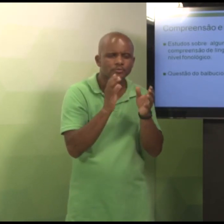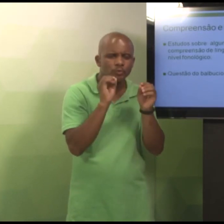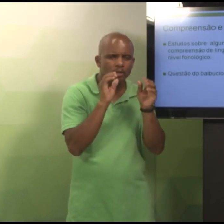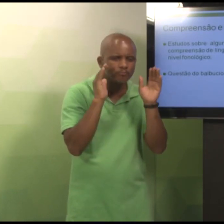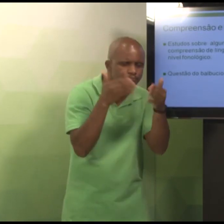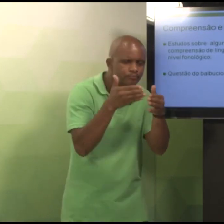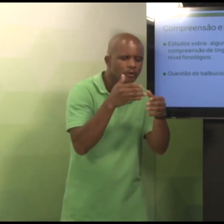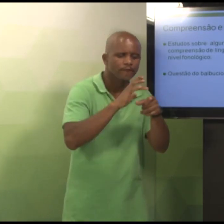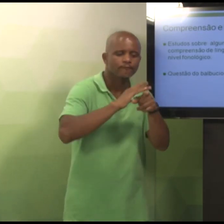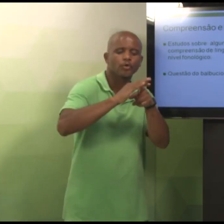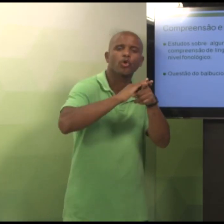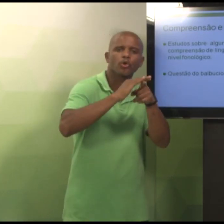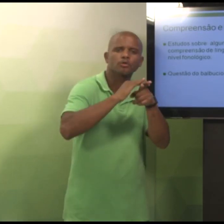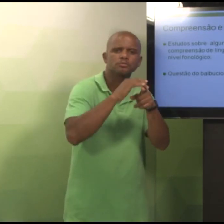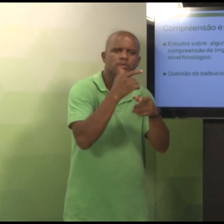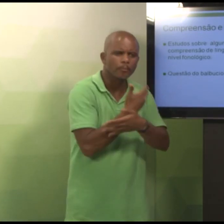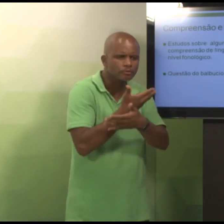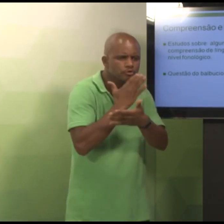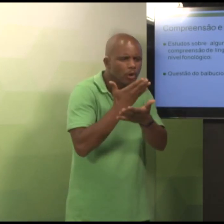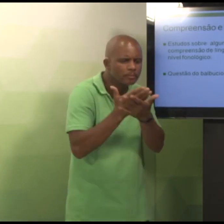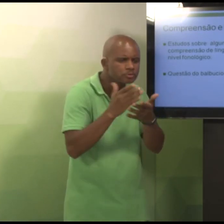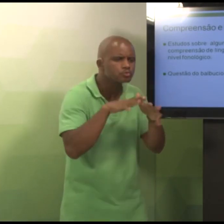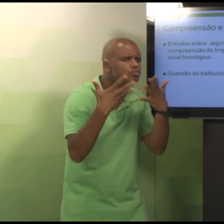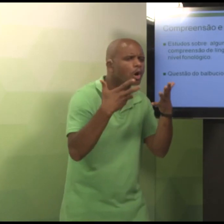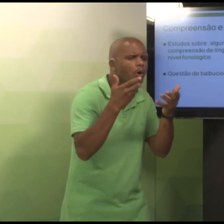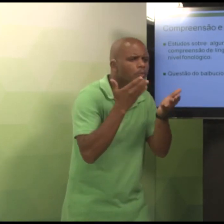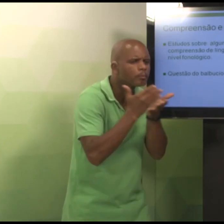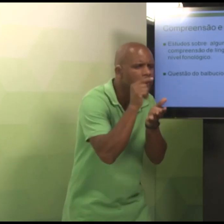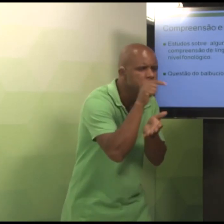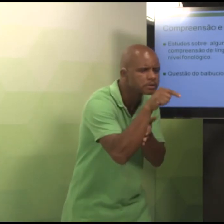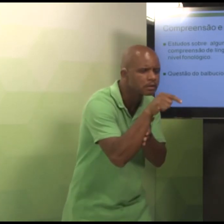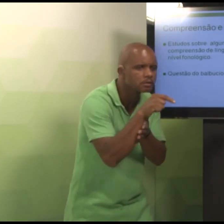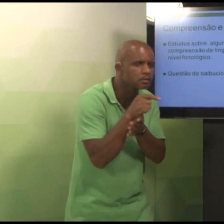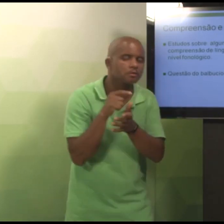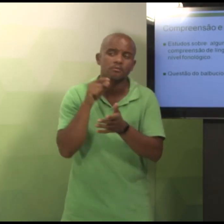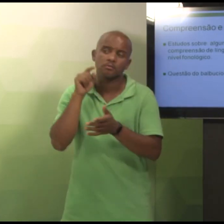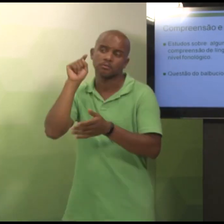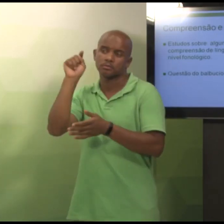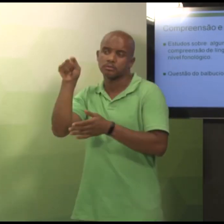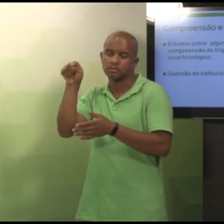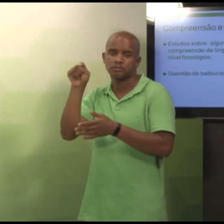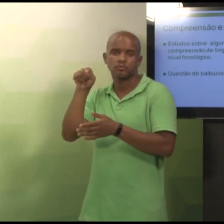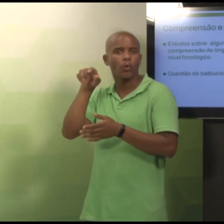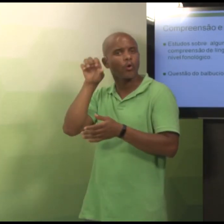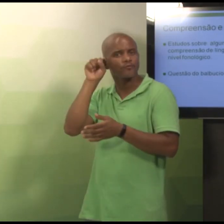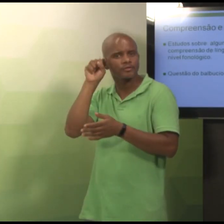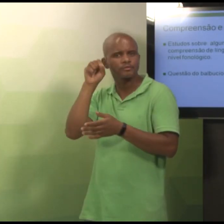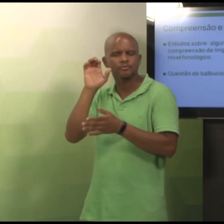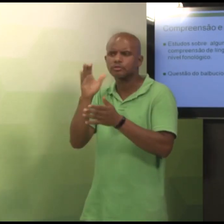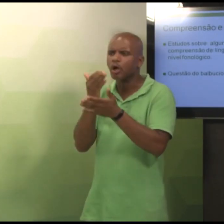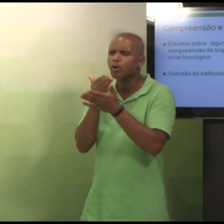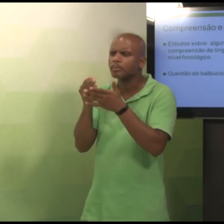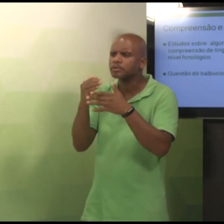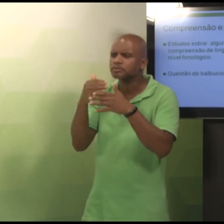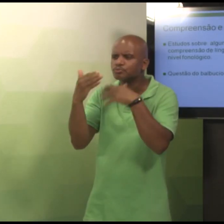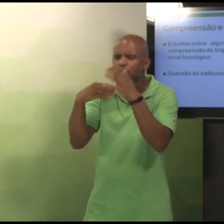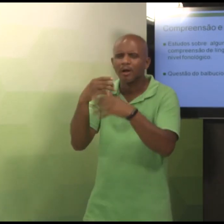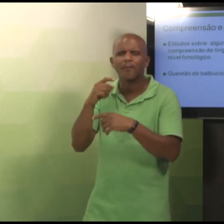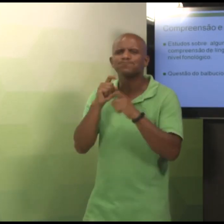foi possível perceber que, com foco no aspecto fonológico, quer seja da língua de sinais